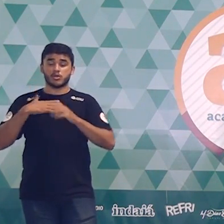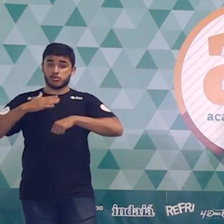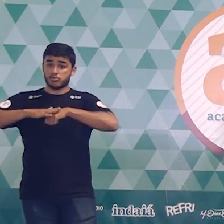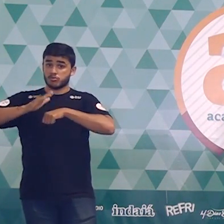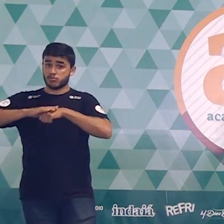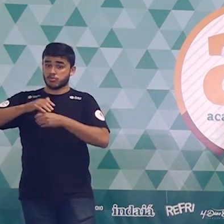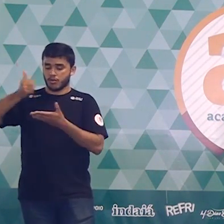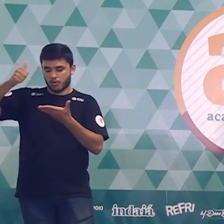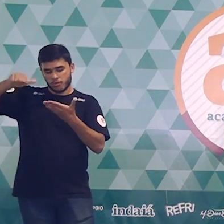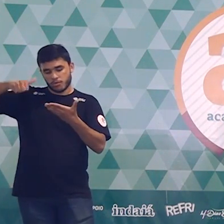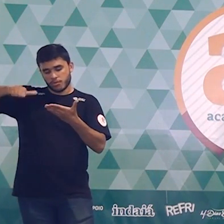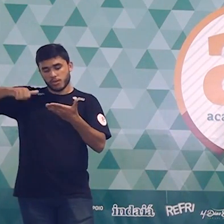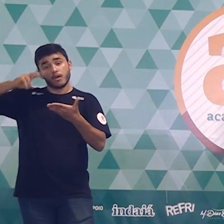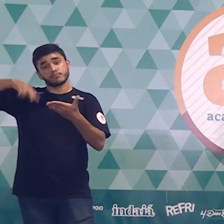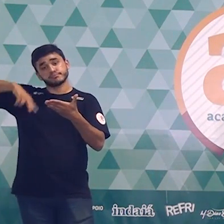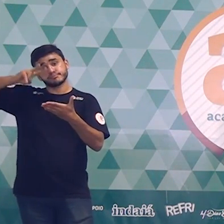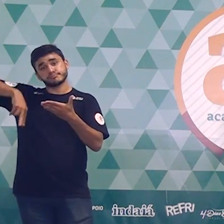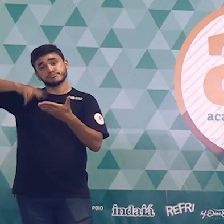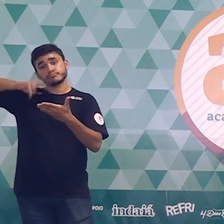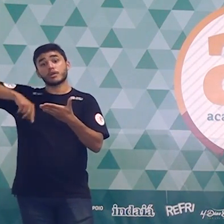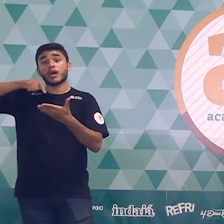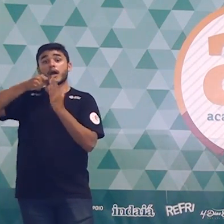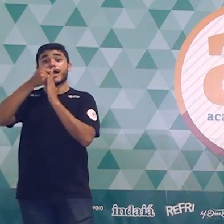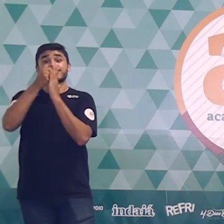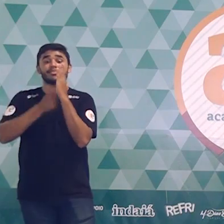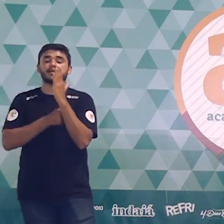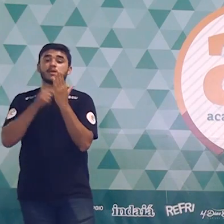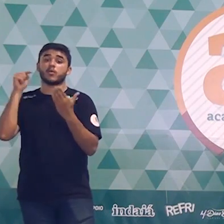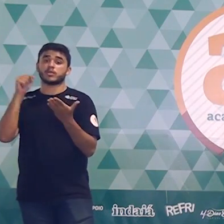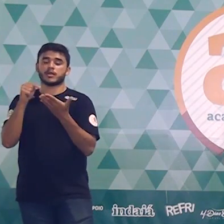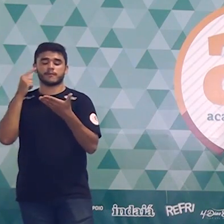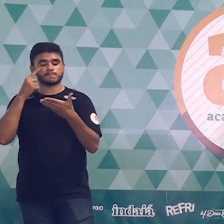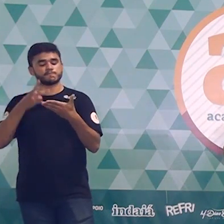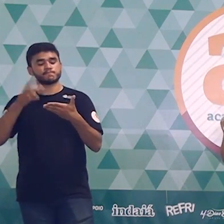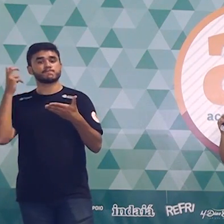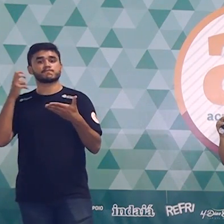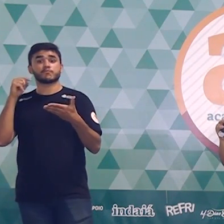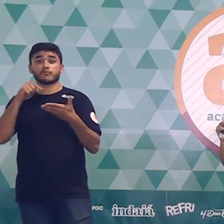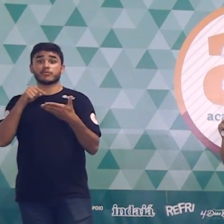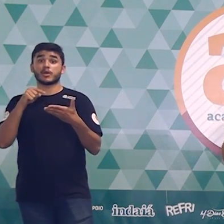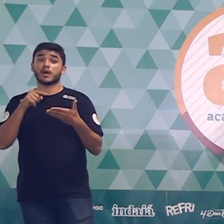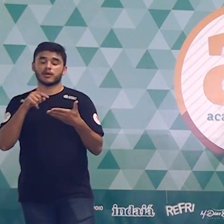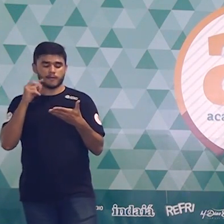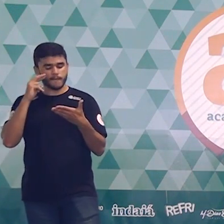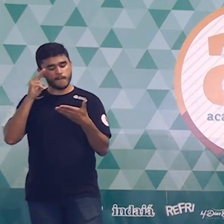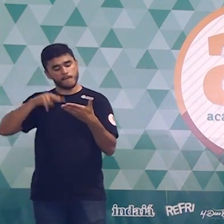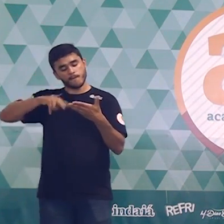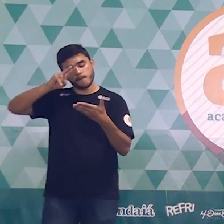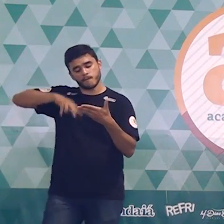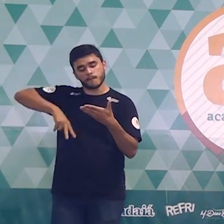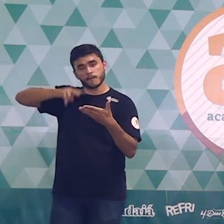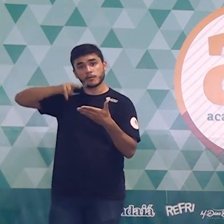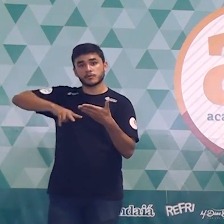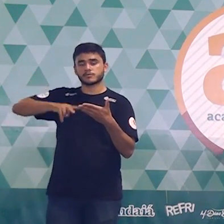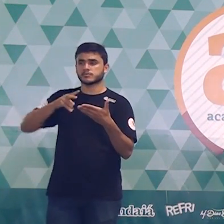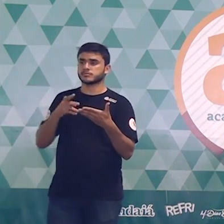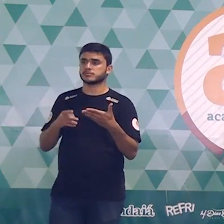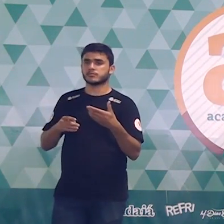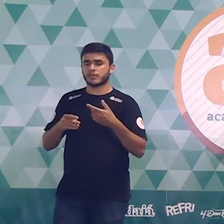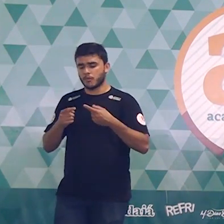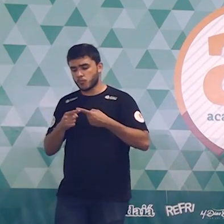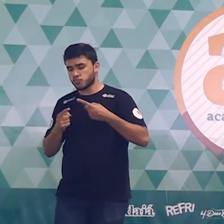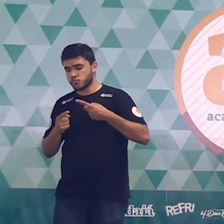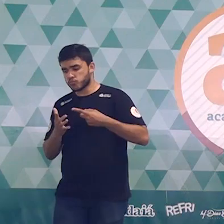eu tenho que ler a redação do aluno e notar que pelo menos uma vez, pelo menos uma, se ele fez 2, 3,